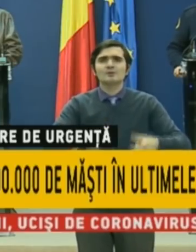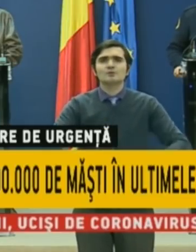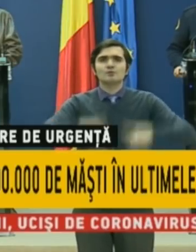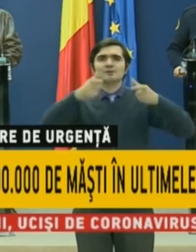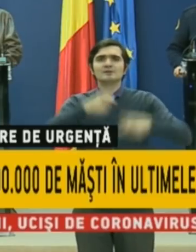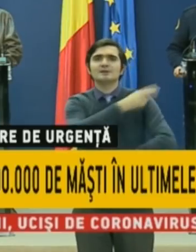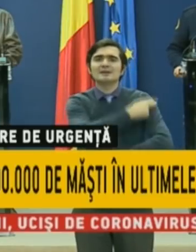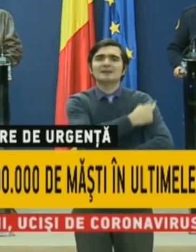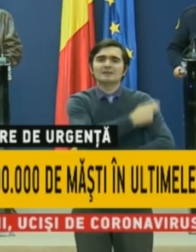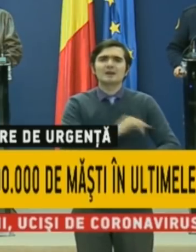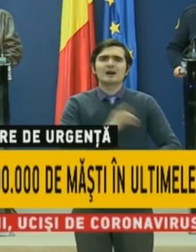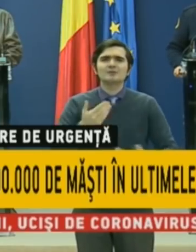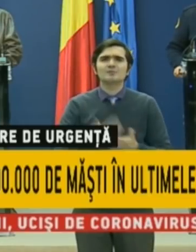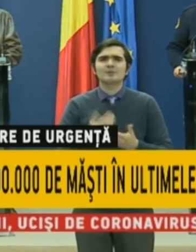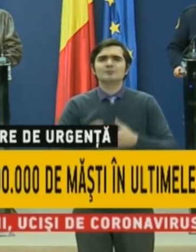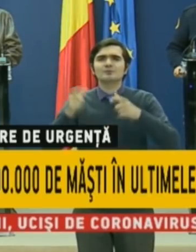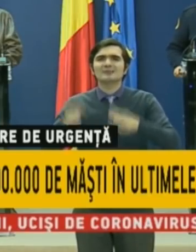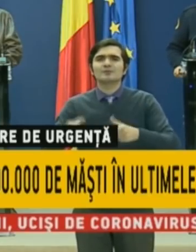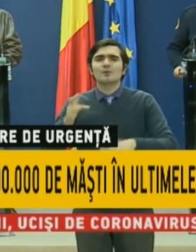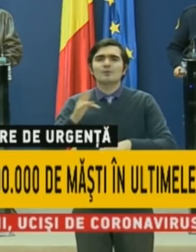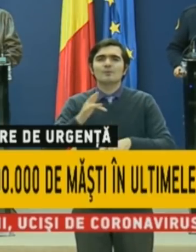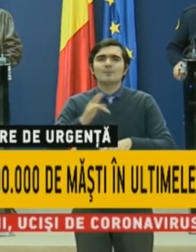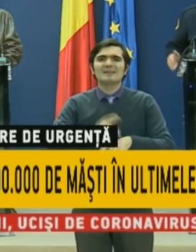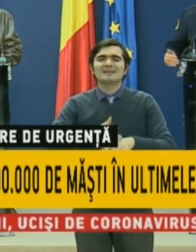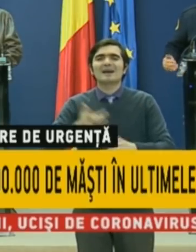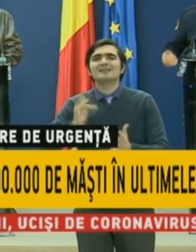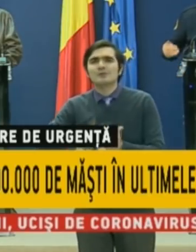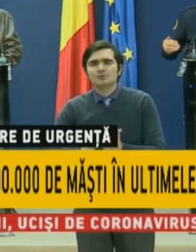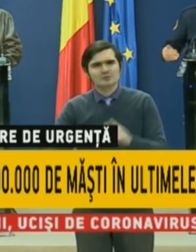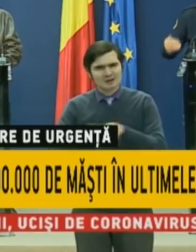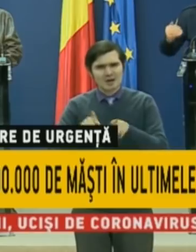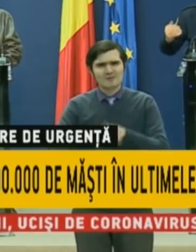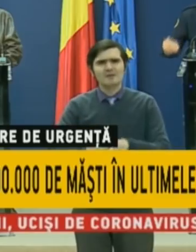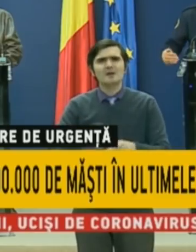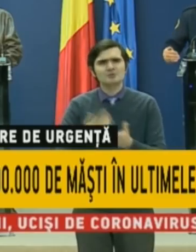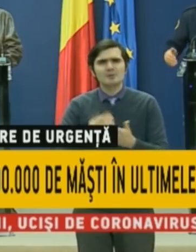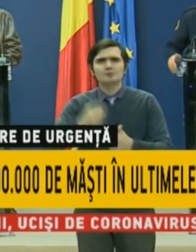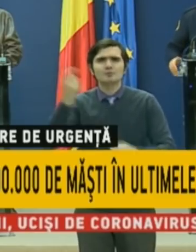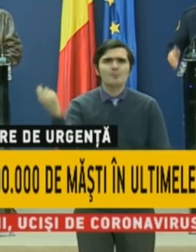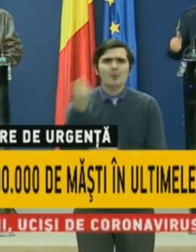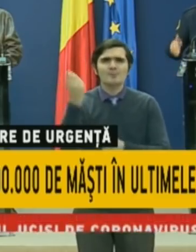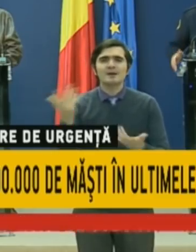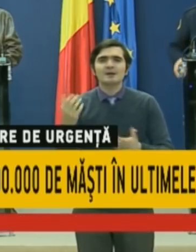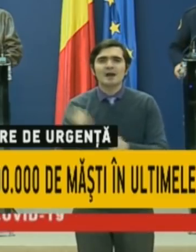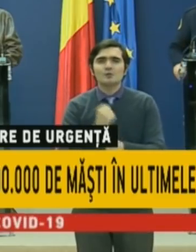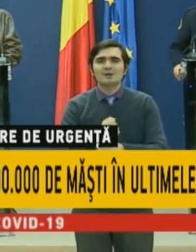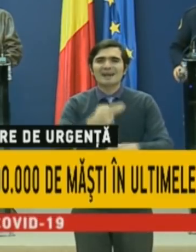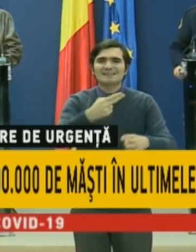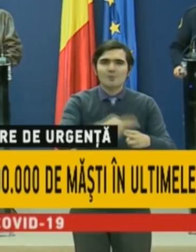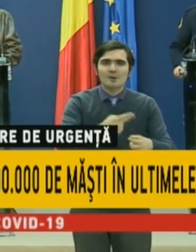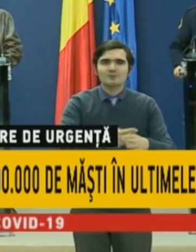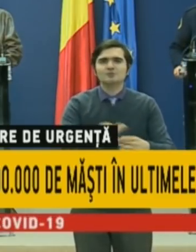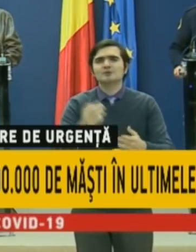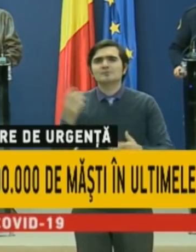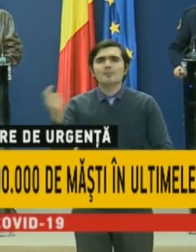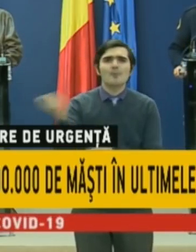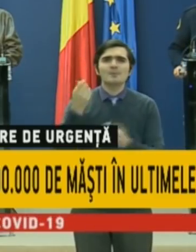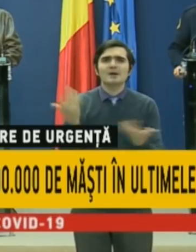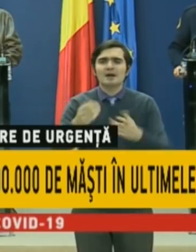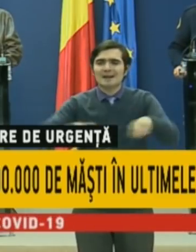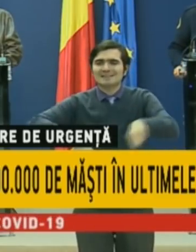în sectorul medical de urgență, și asta înseamnă și pompierii care lucrează în primă linie cu pacienții și care transportă